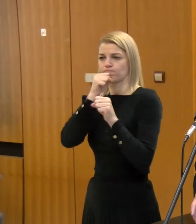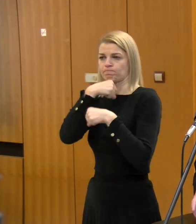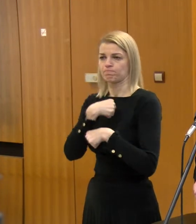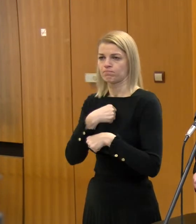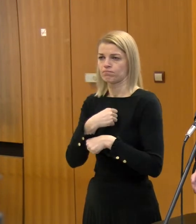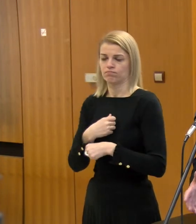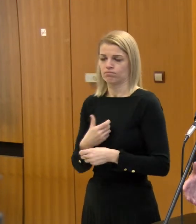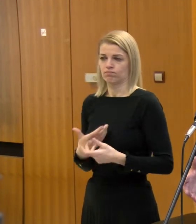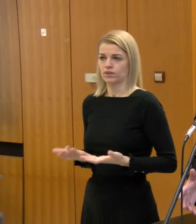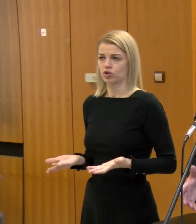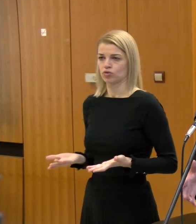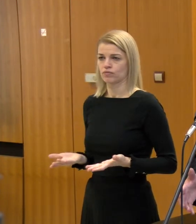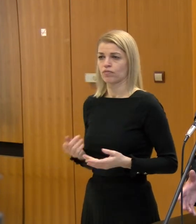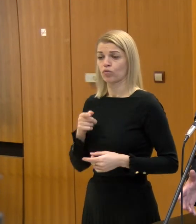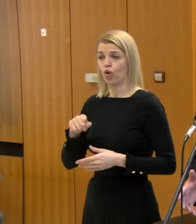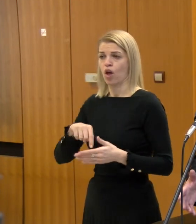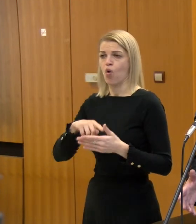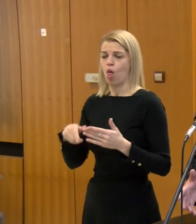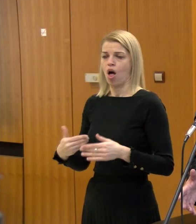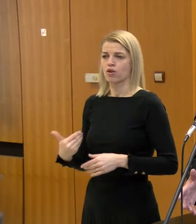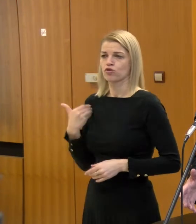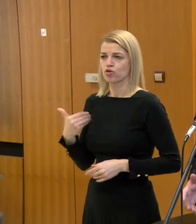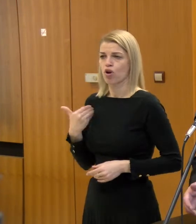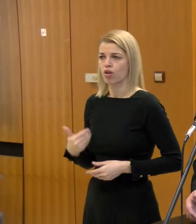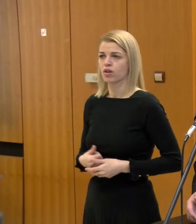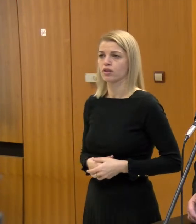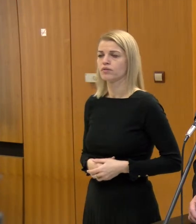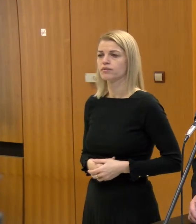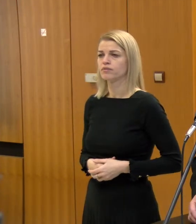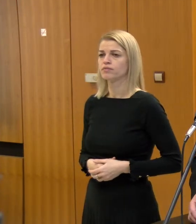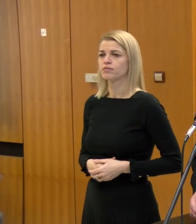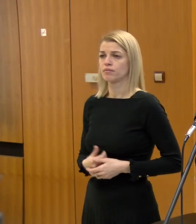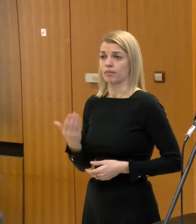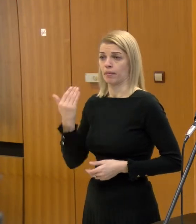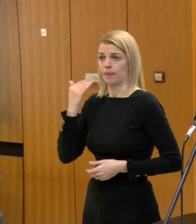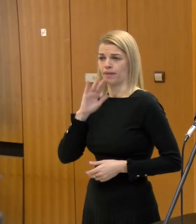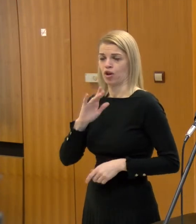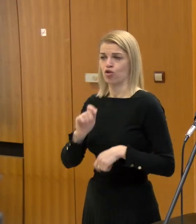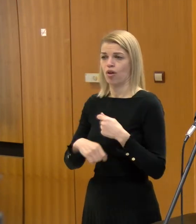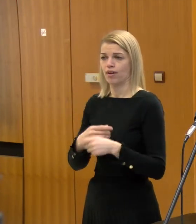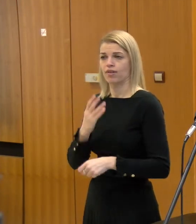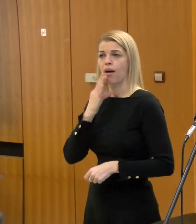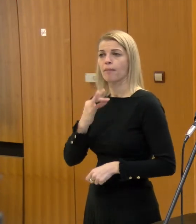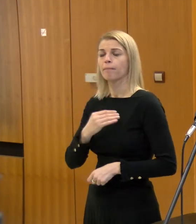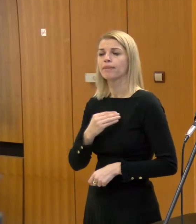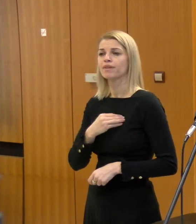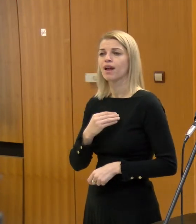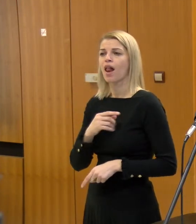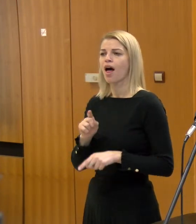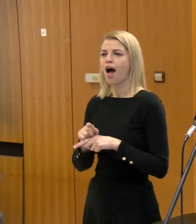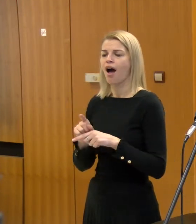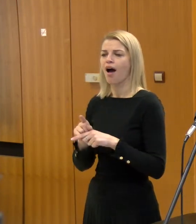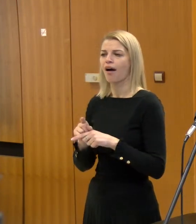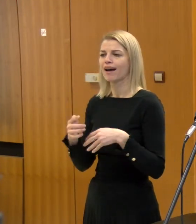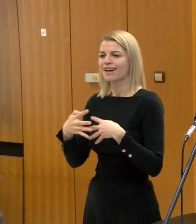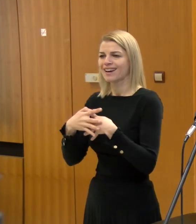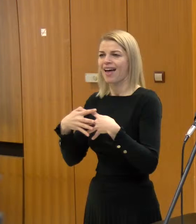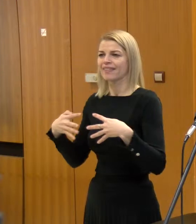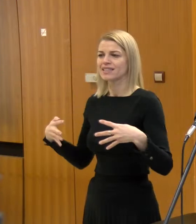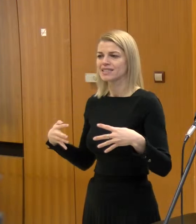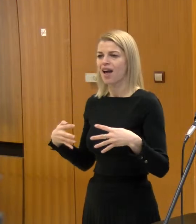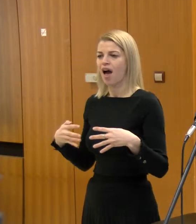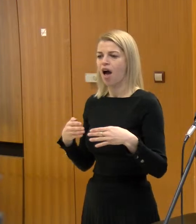zamlčovať. Toto je úloha školy. Presne pred chvíľkou vaša kolegyňa sa ma pýtala na tú tenkú hranicu a